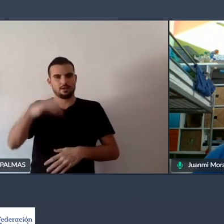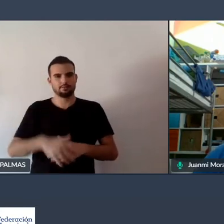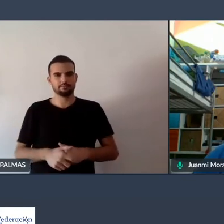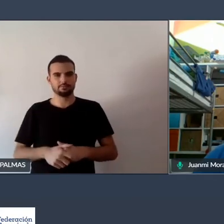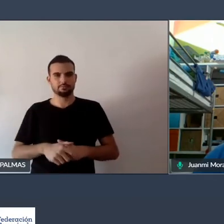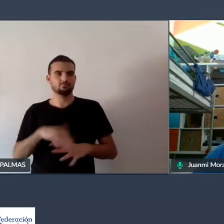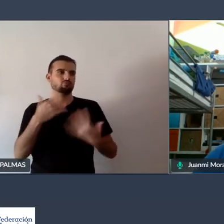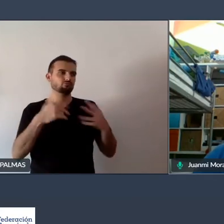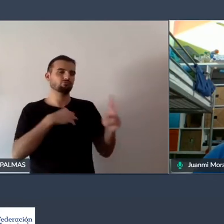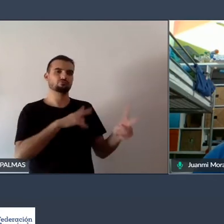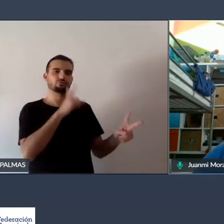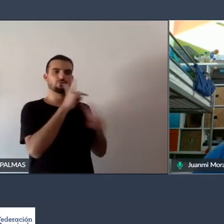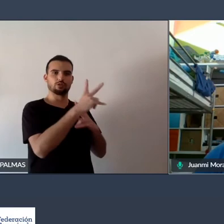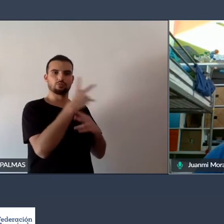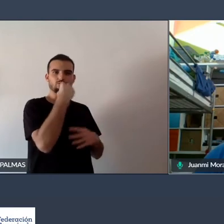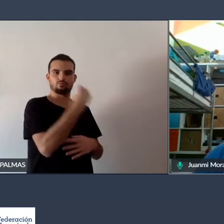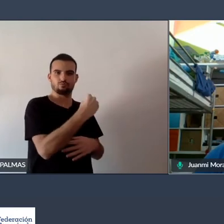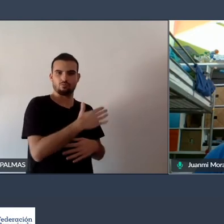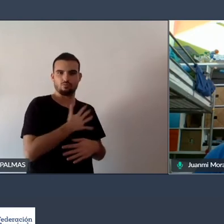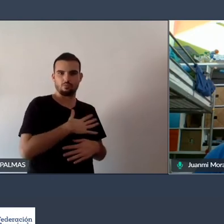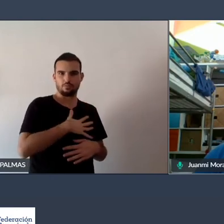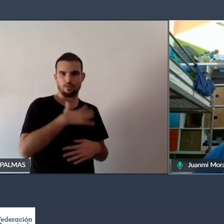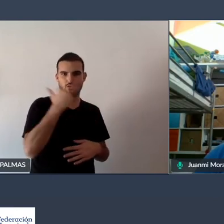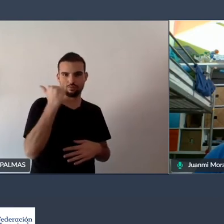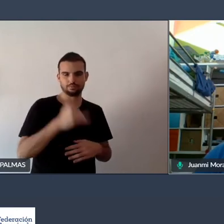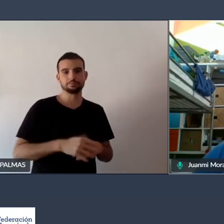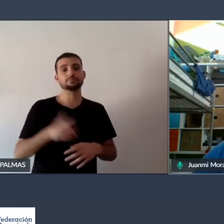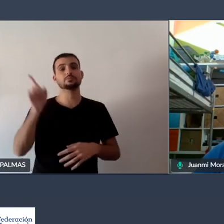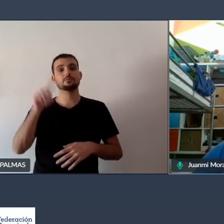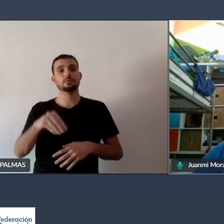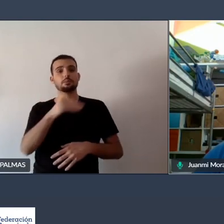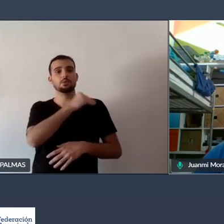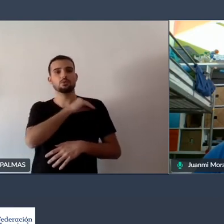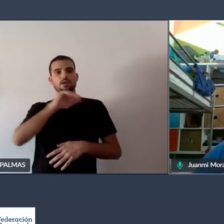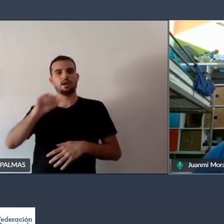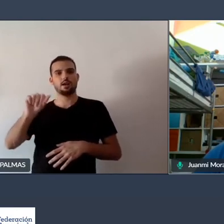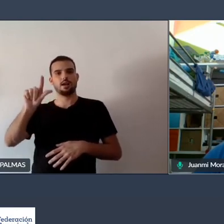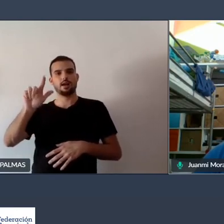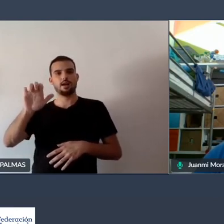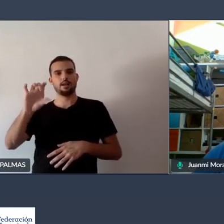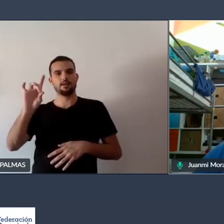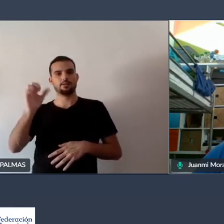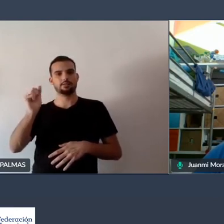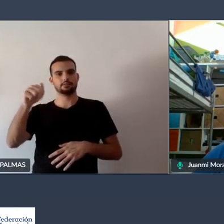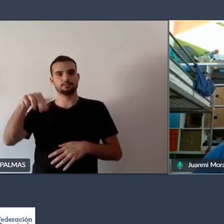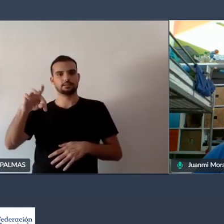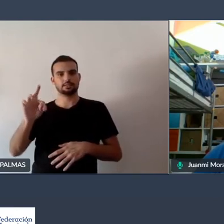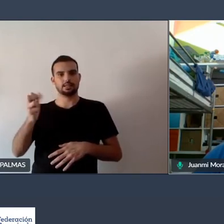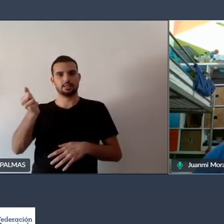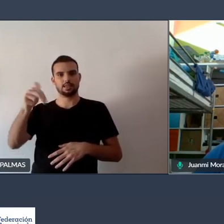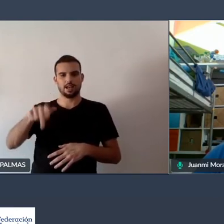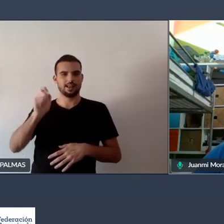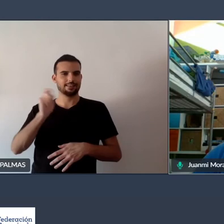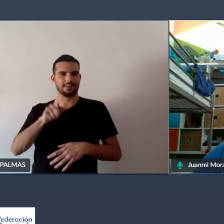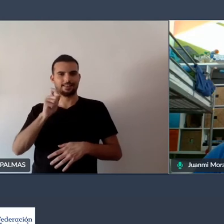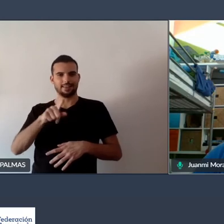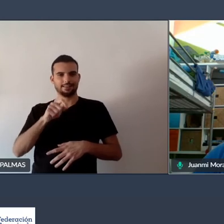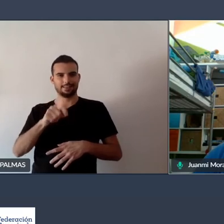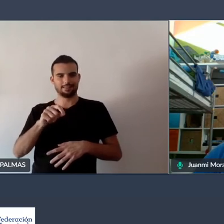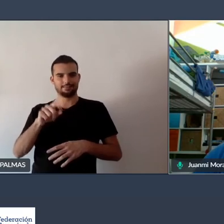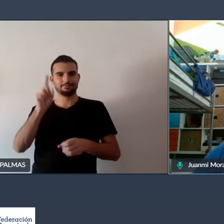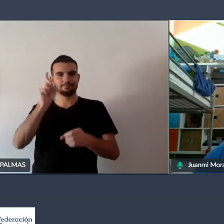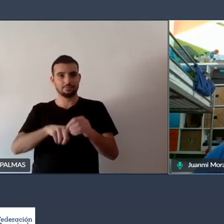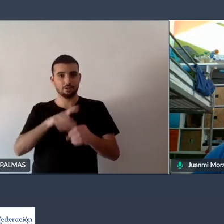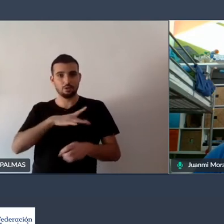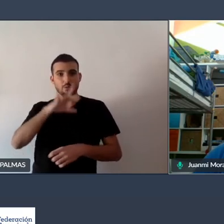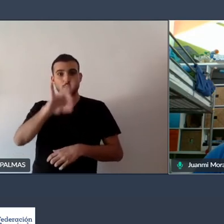respuesta, muy buena. Esto, a ver, también nos pregunta Ale Santana, que es un asiduo, no se pierde una charla. Ale, por favor, ¿estás por ahí? ¿Puedes conectar